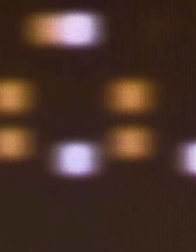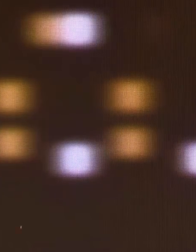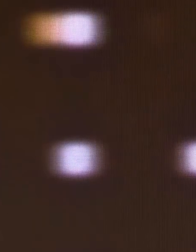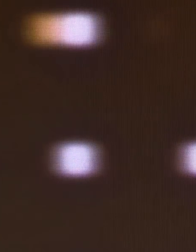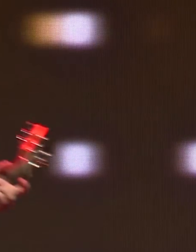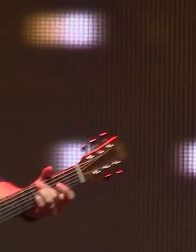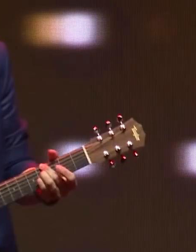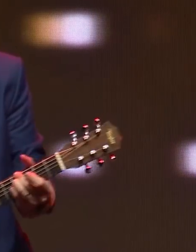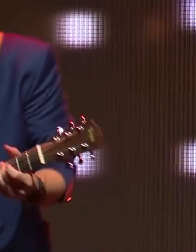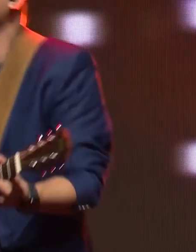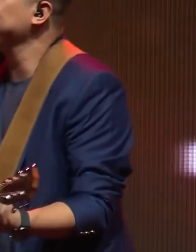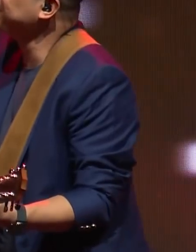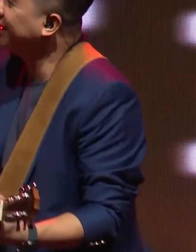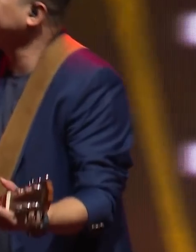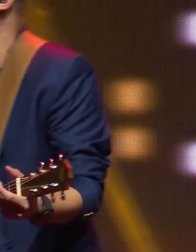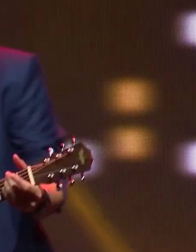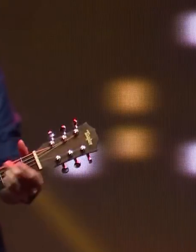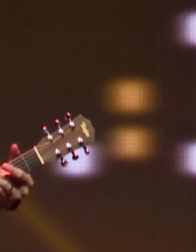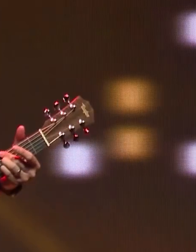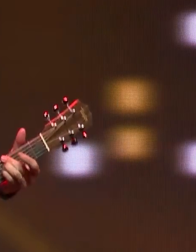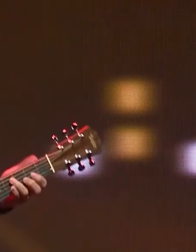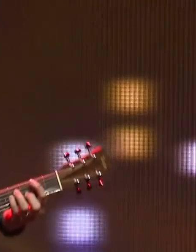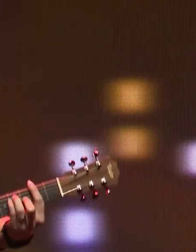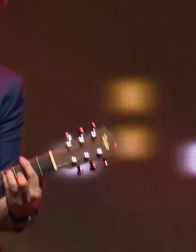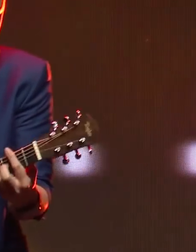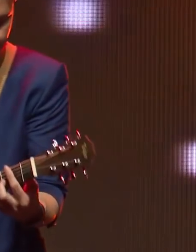gerakkan kakimu dengan riang gembira.